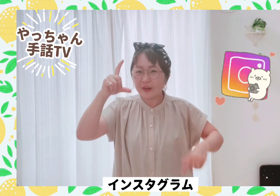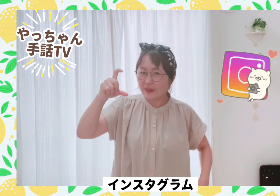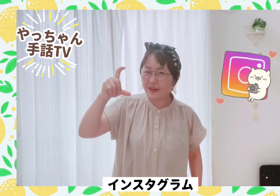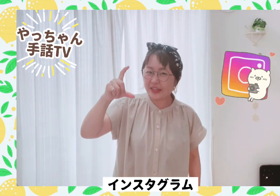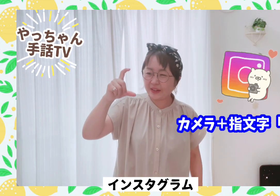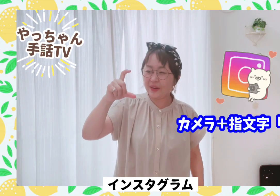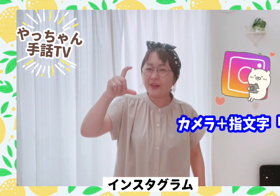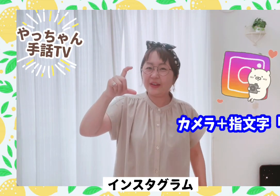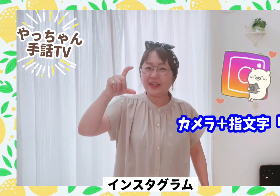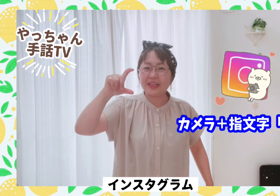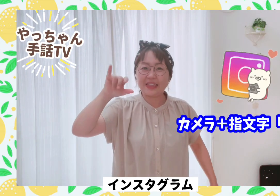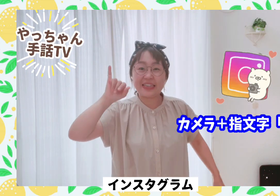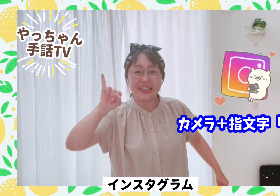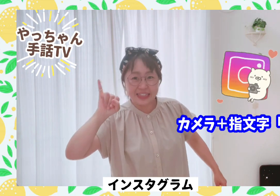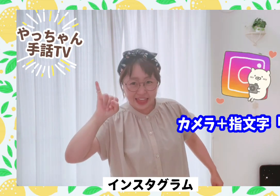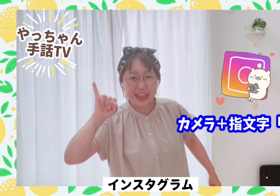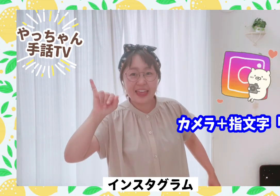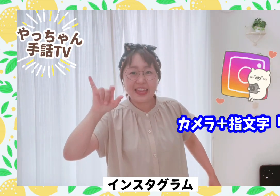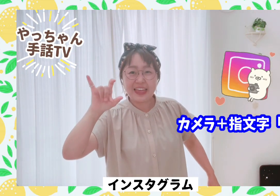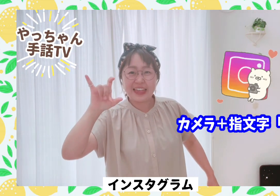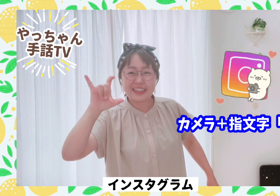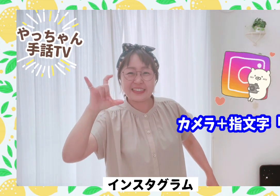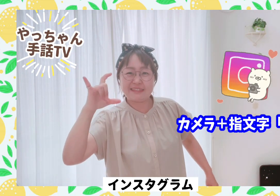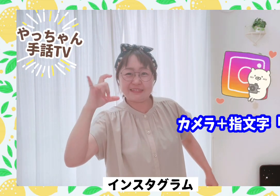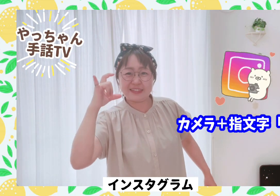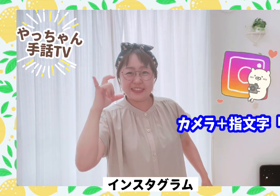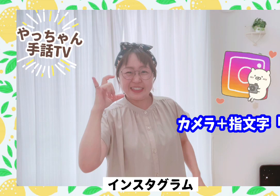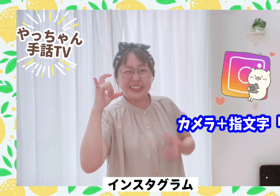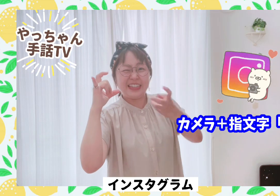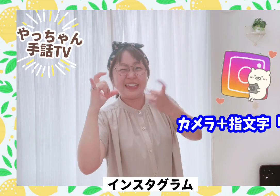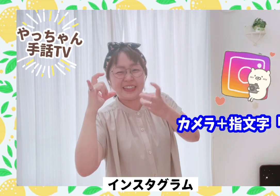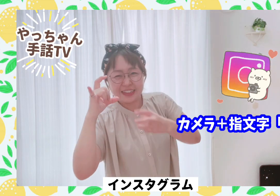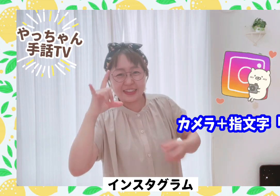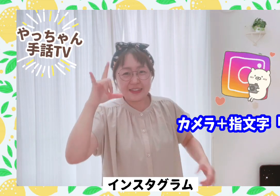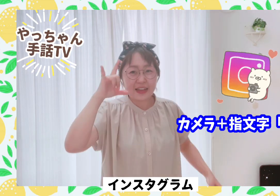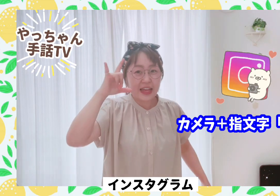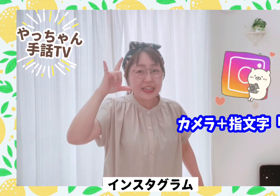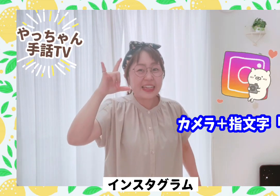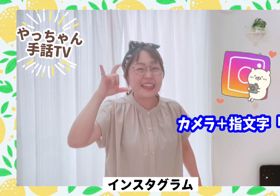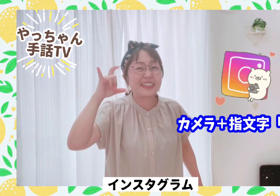だとカメラの片手と指文字のイで、